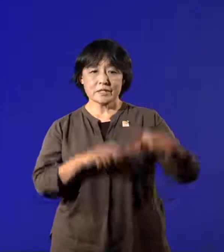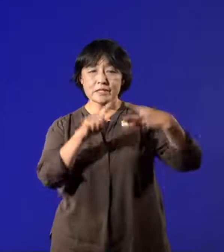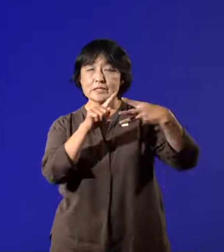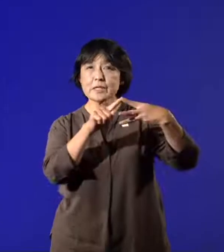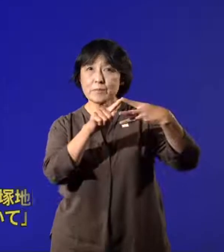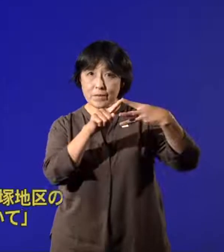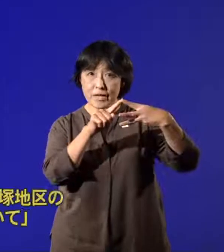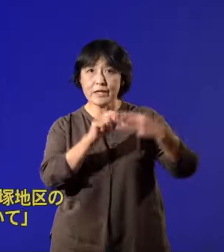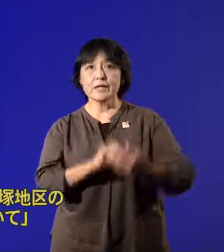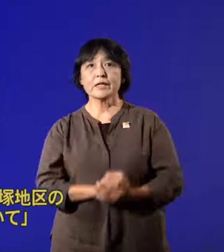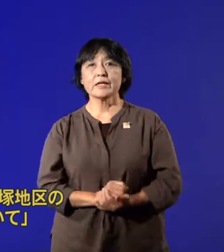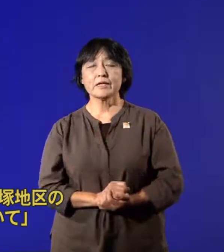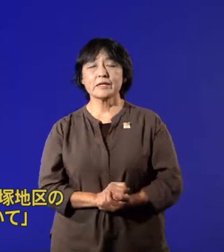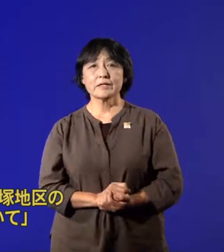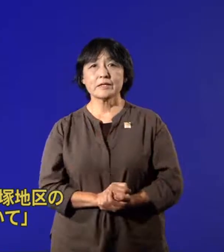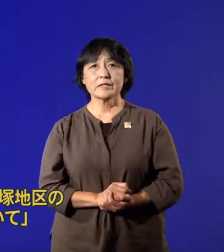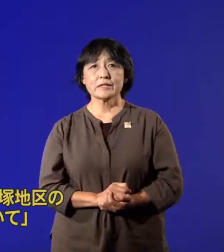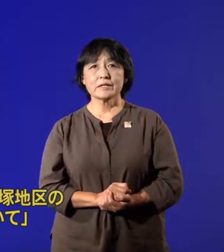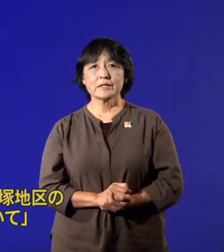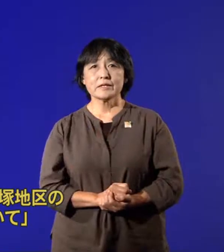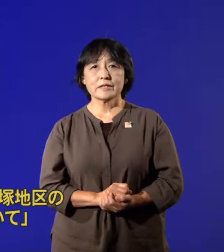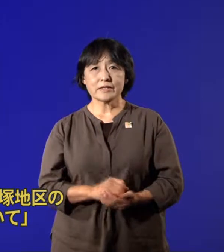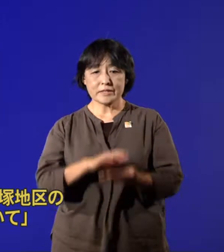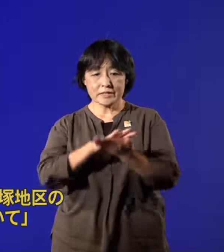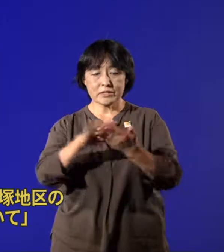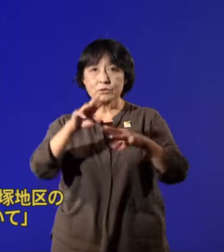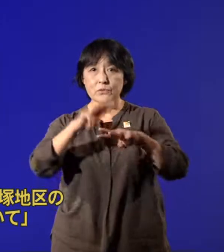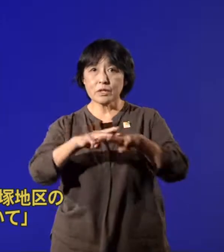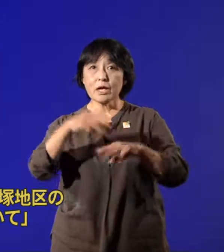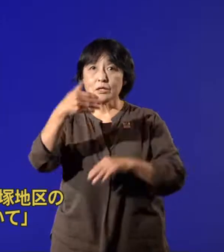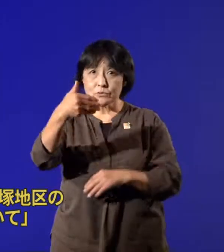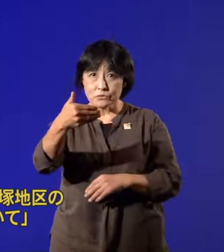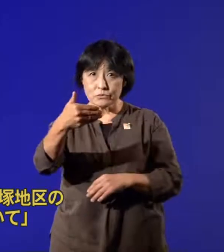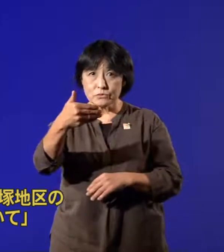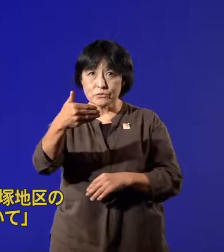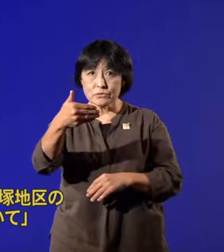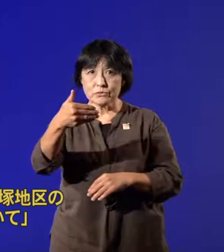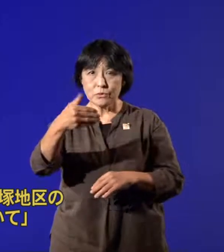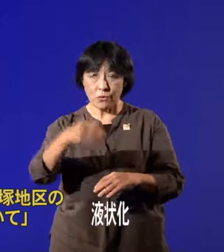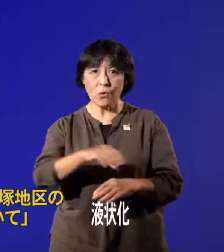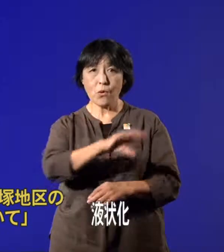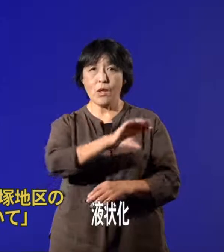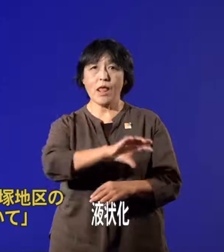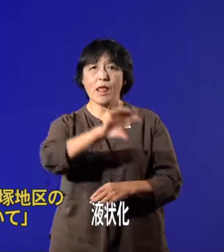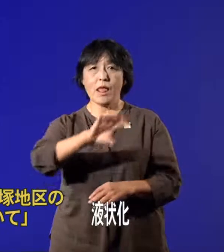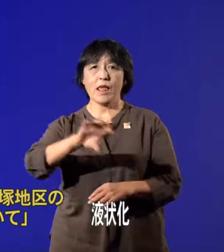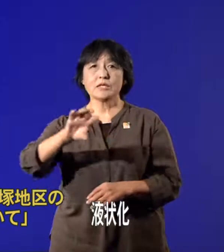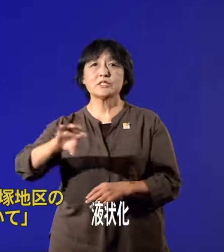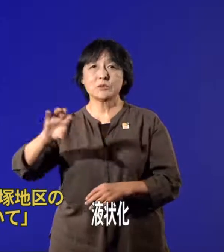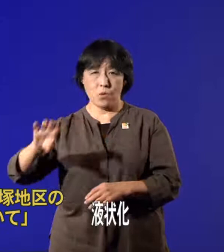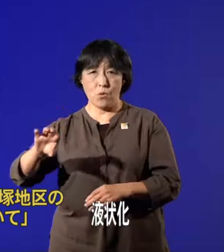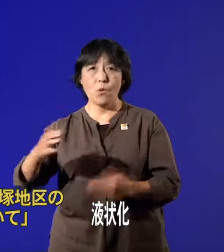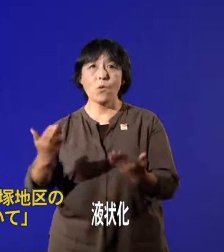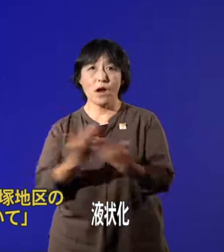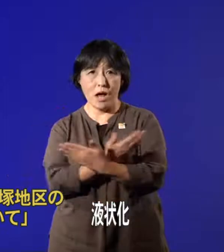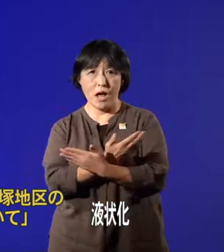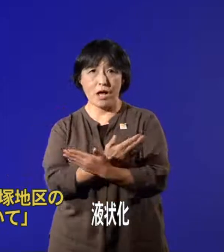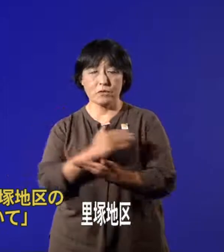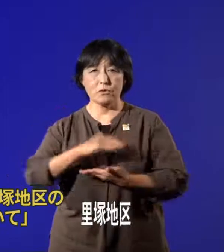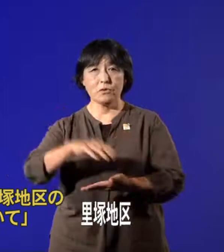は清田区の方の、液状化があと里崎の方なんですけ